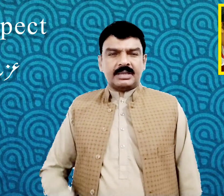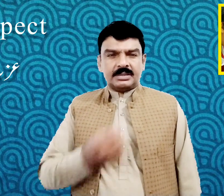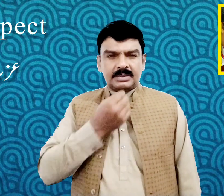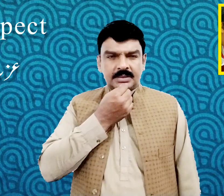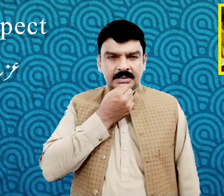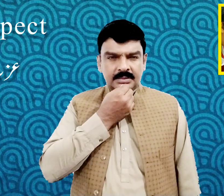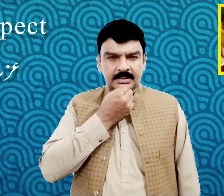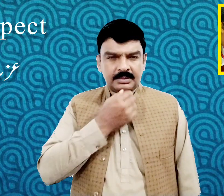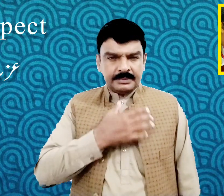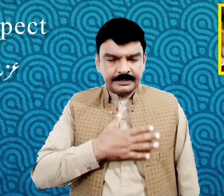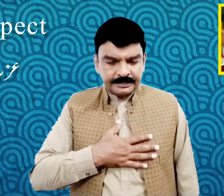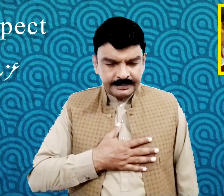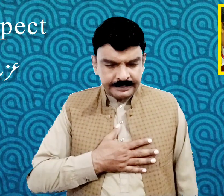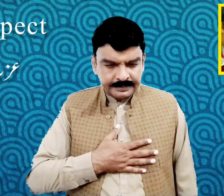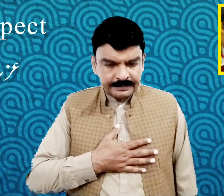रिस्पेक्ट।